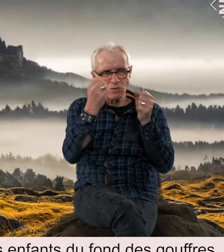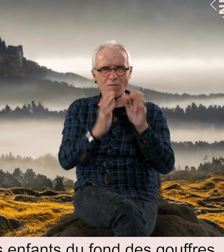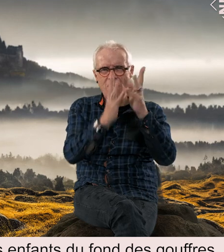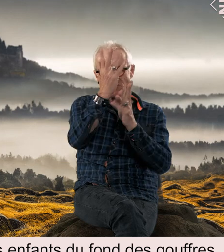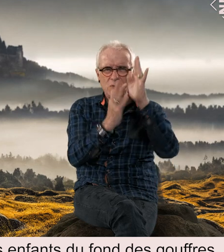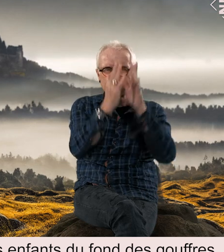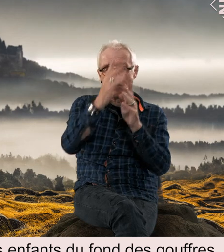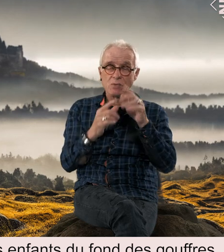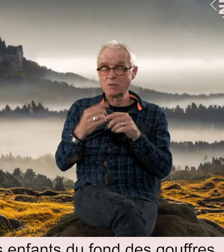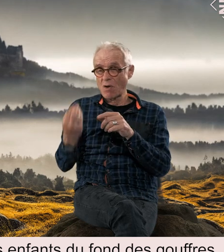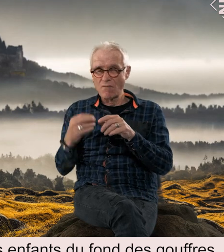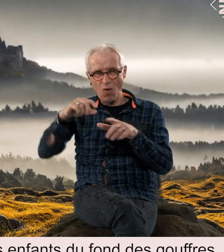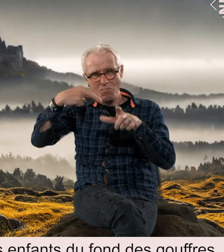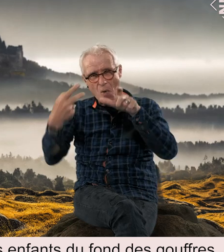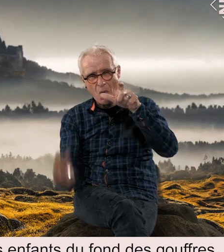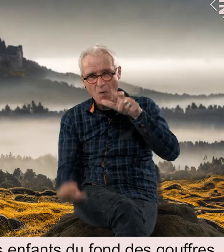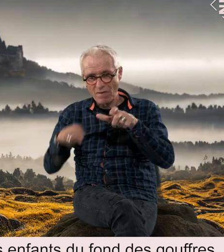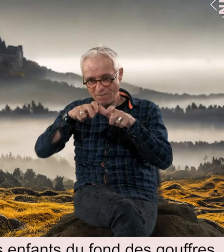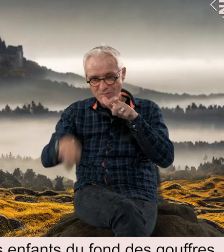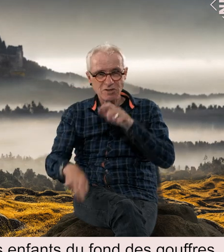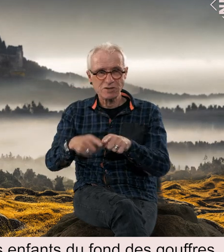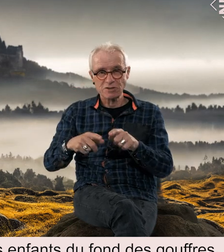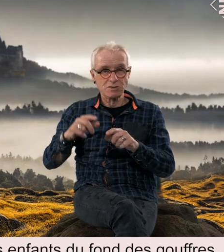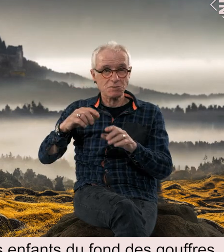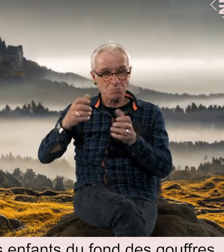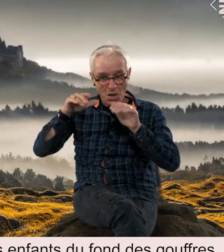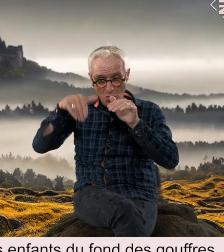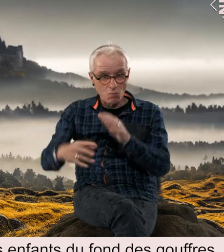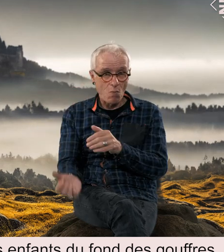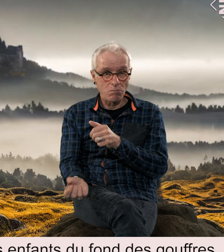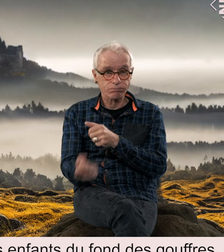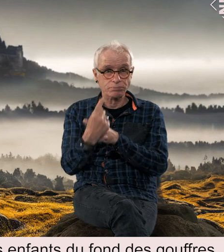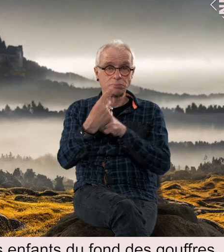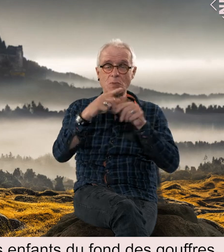des enfants du fond des gouffres, l'abîme le rejetait, les flammes l'épargnaient.